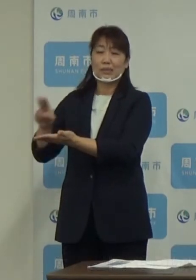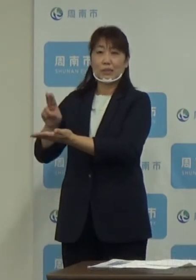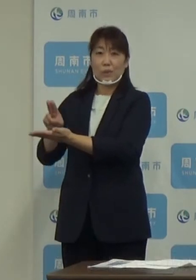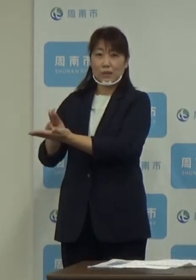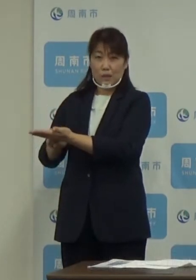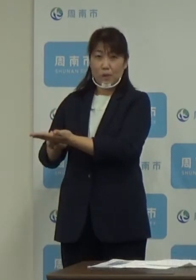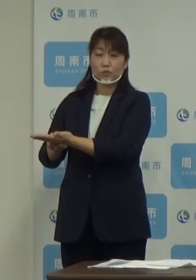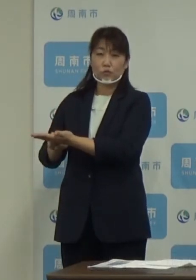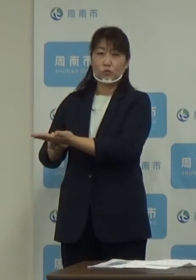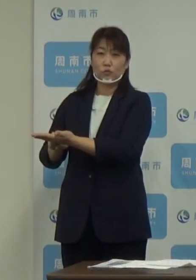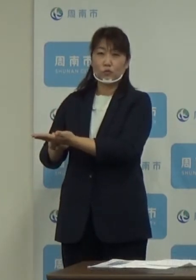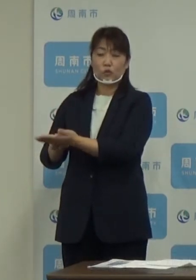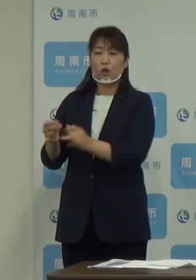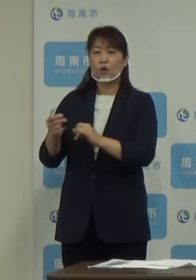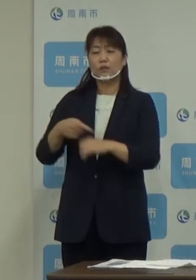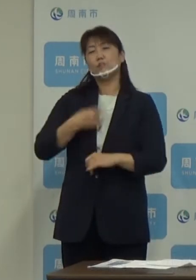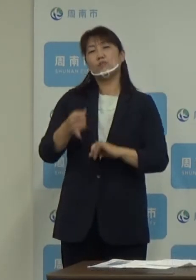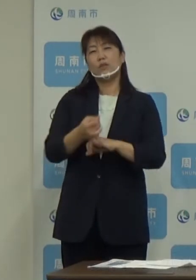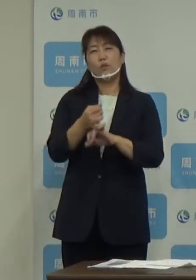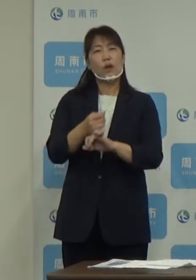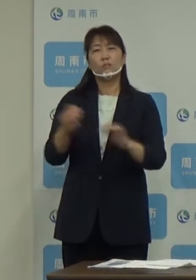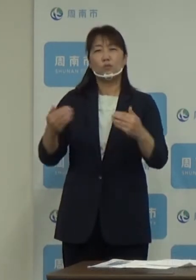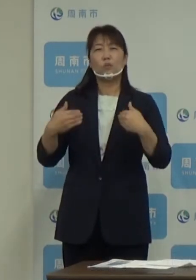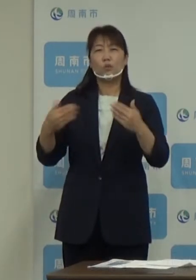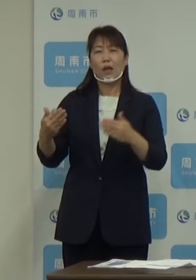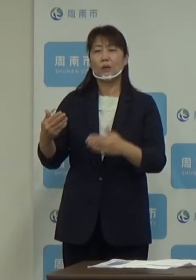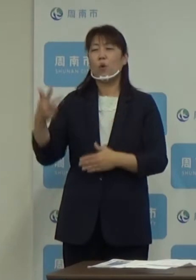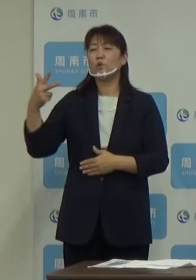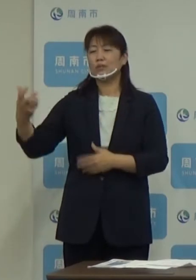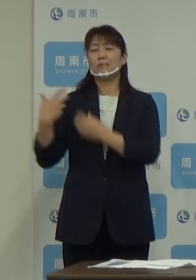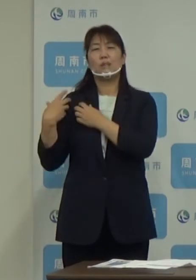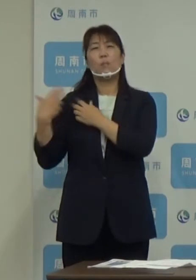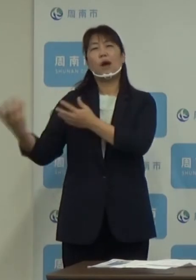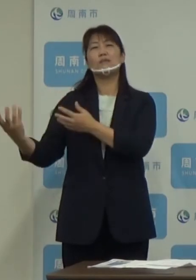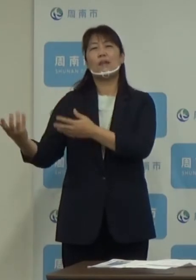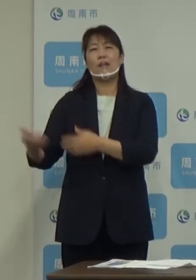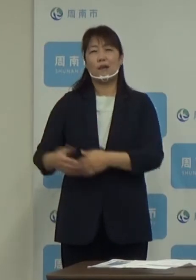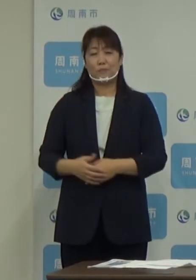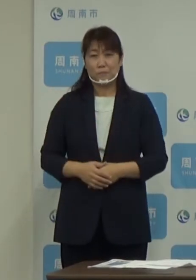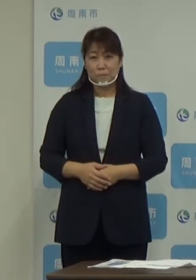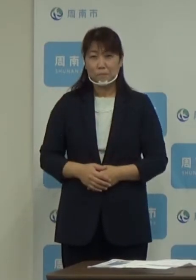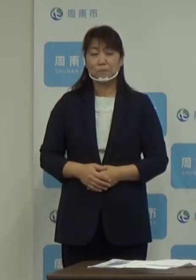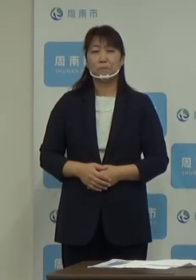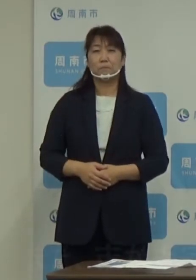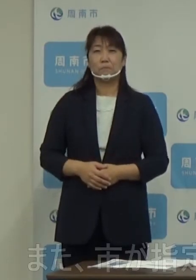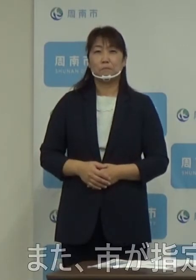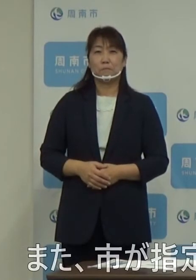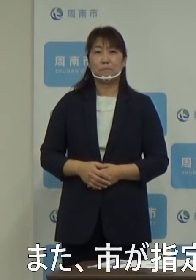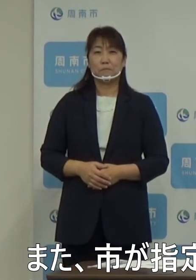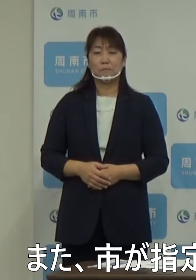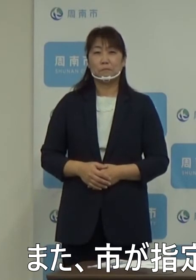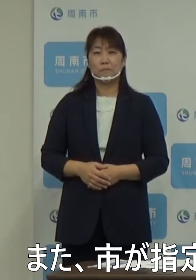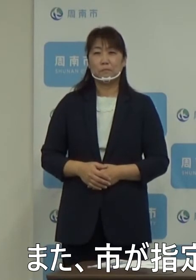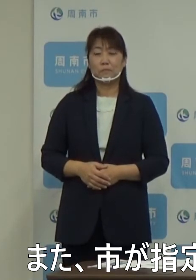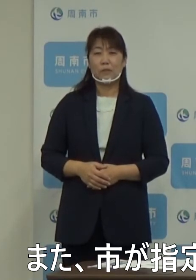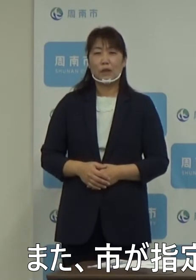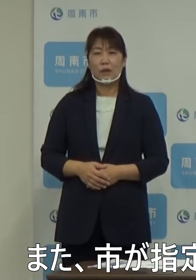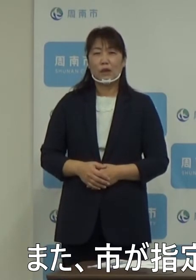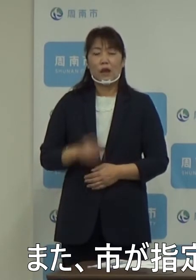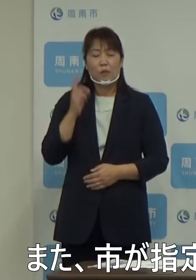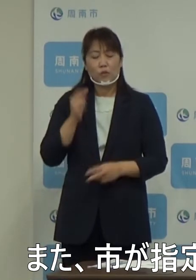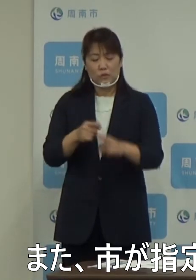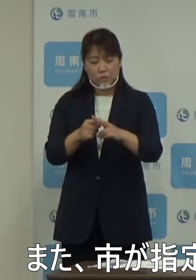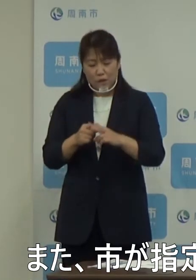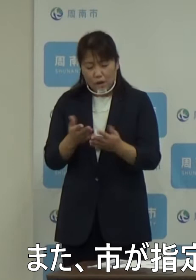定しています。予約の必要はありません。向こうの枠ですね、みんな入っております。また市が指定する日時